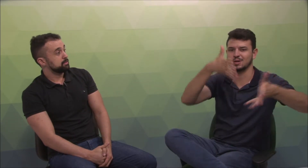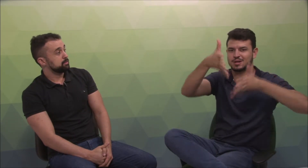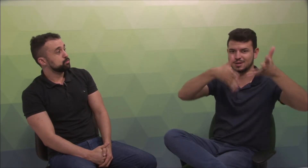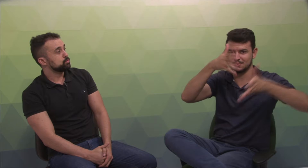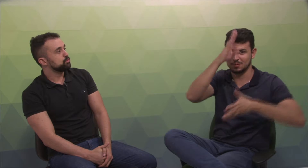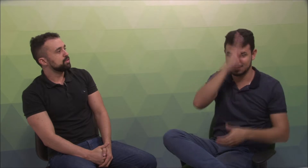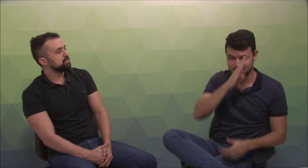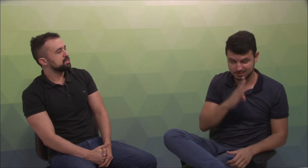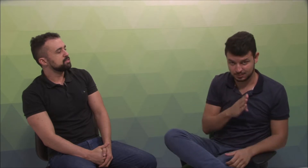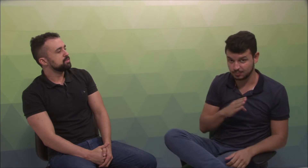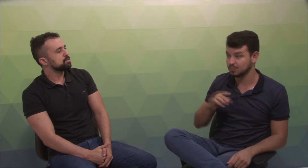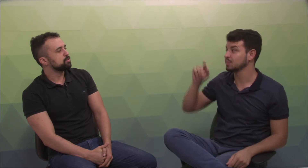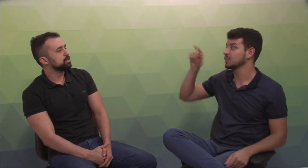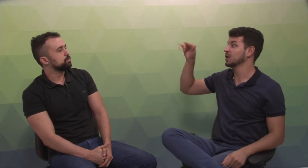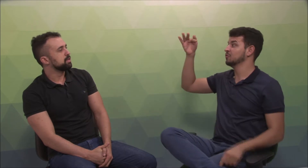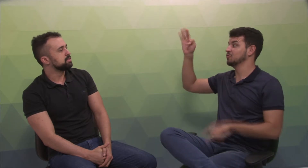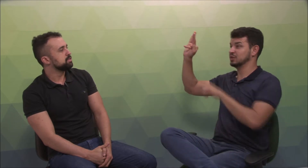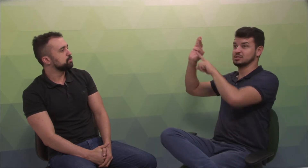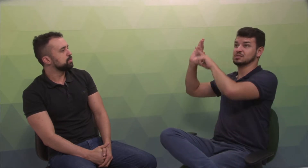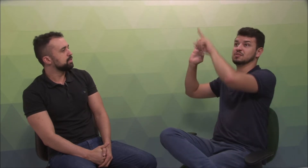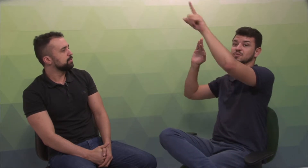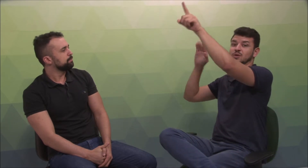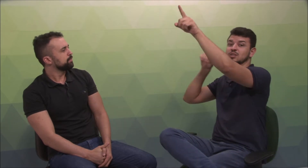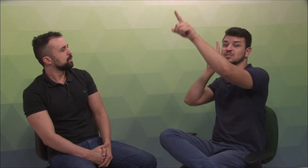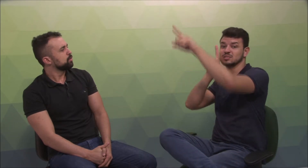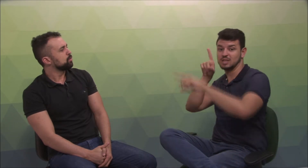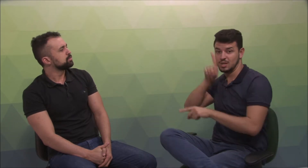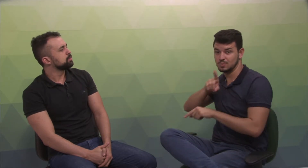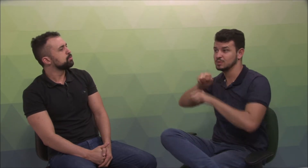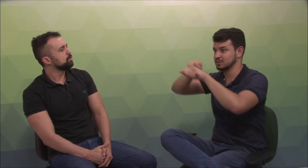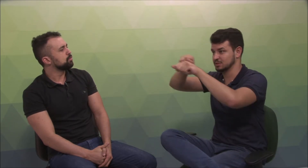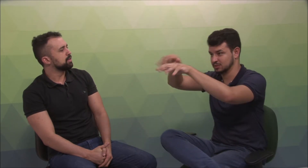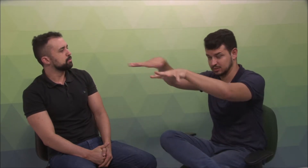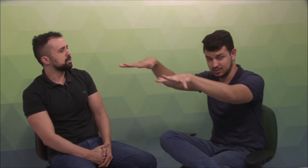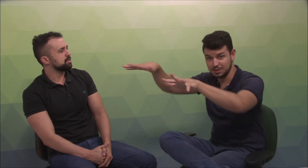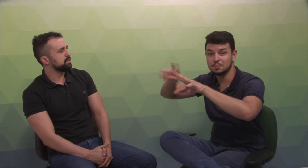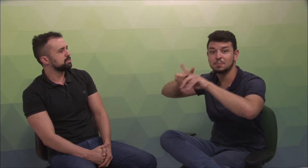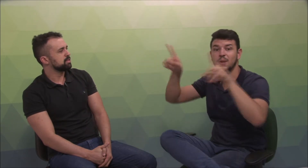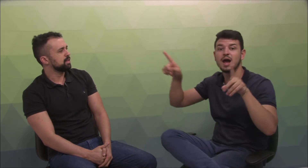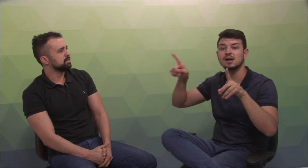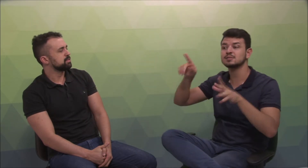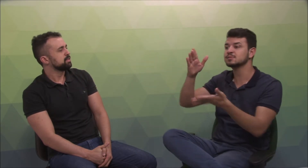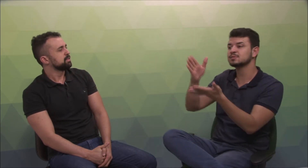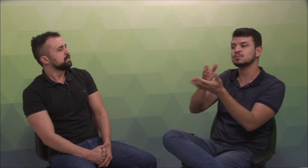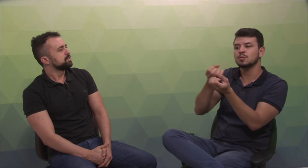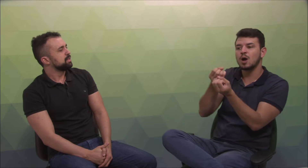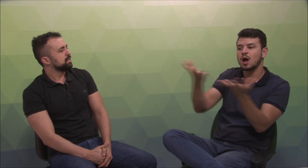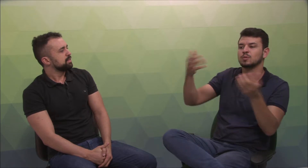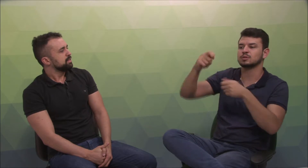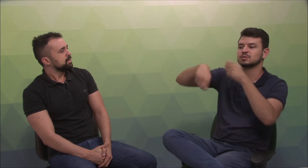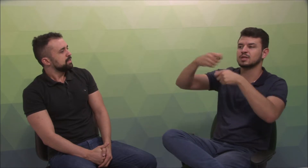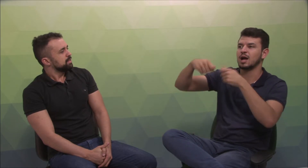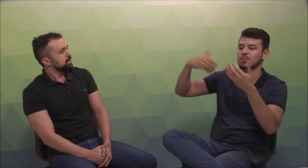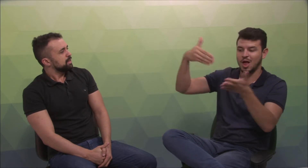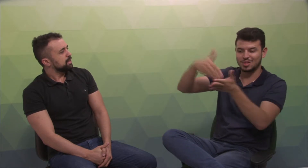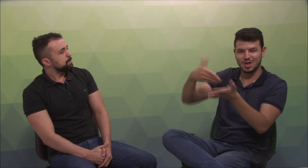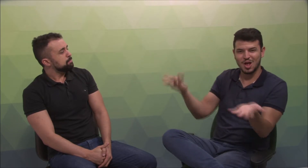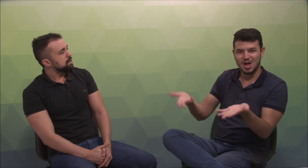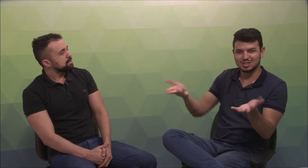um surdo francês viajou aqui para o Brasil e contribuiu com a língua brasileira de sinais, né?